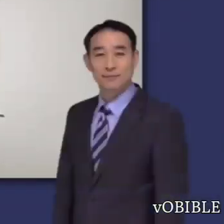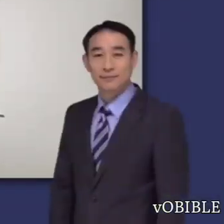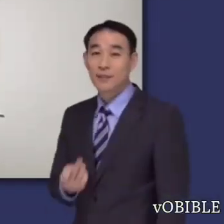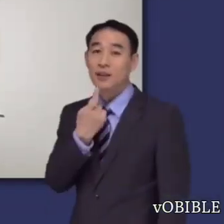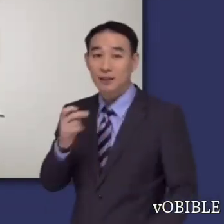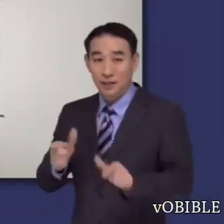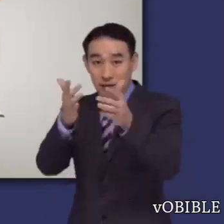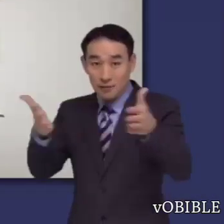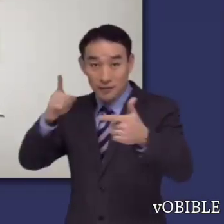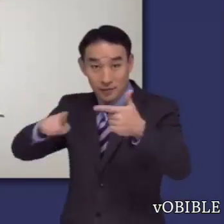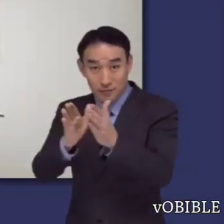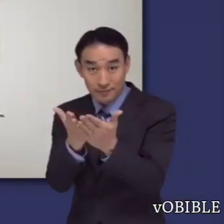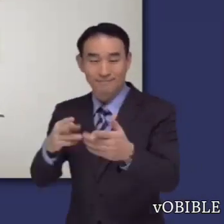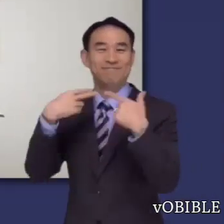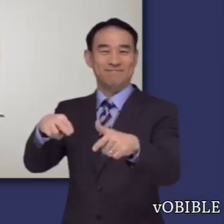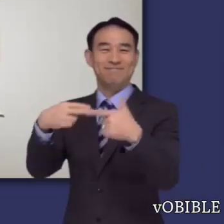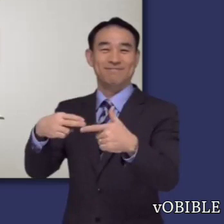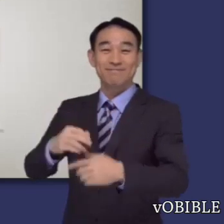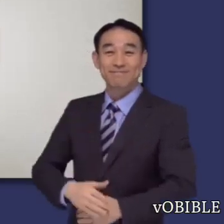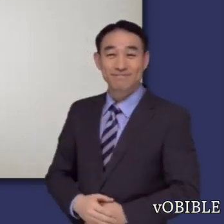哥林多后书简介。